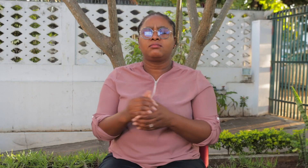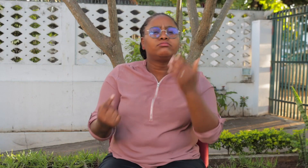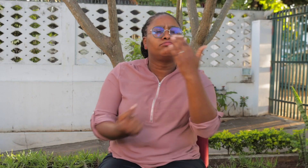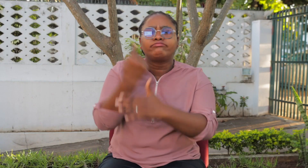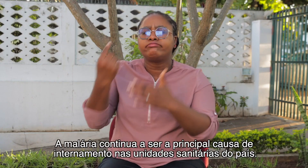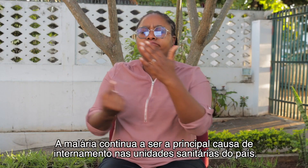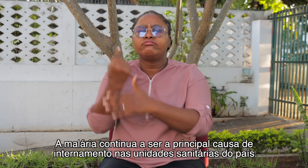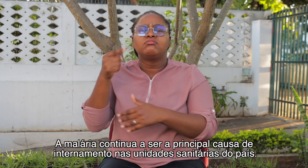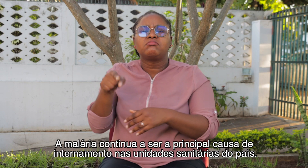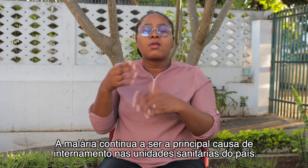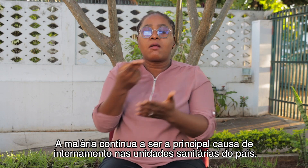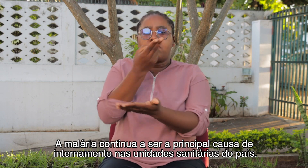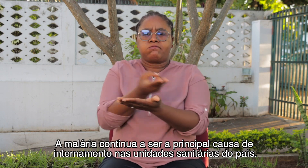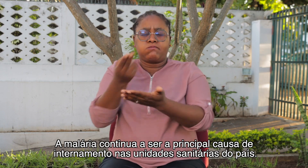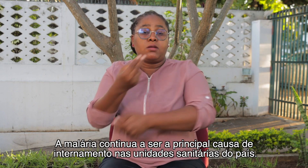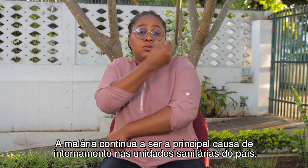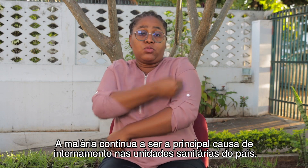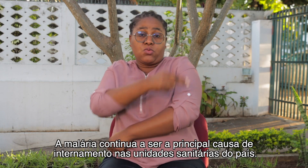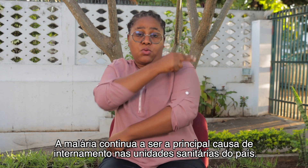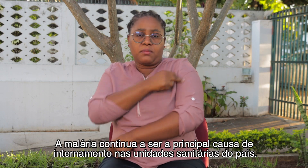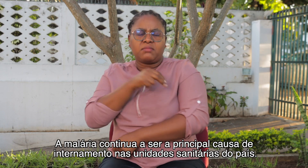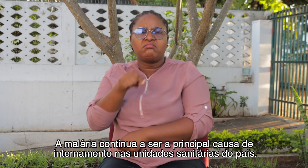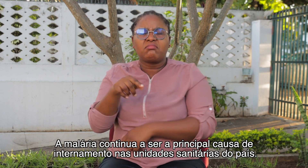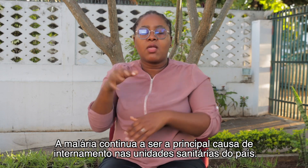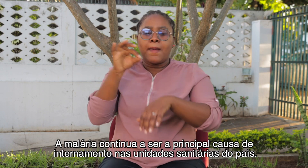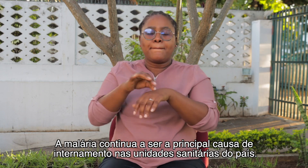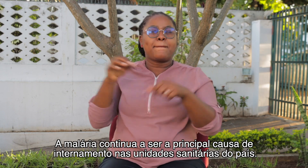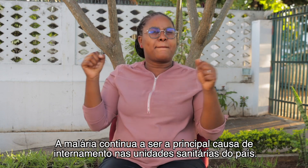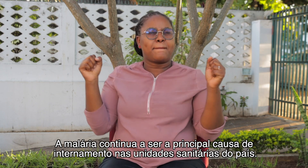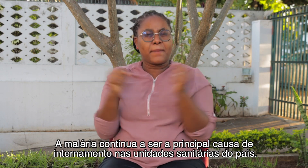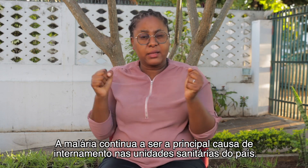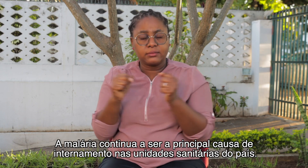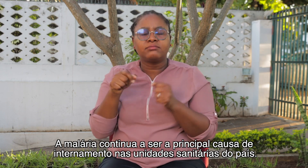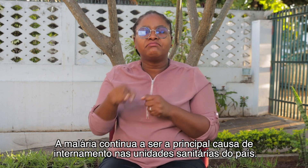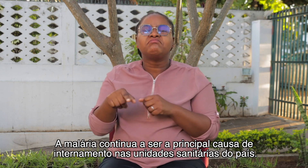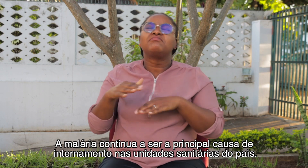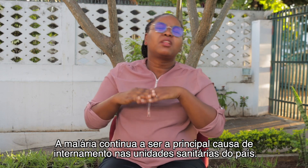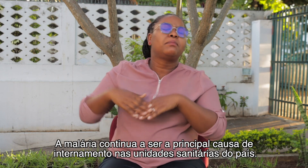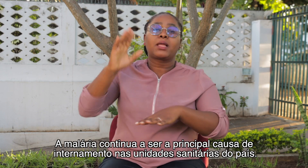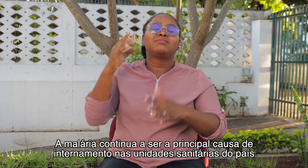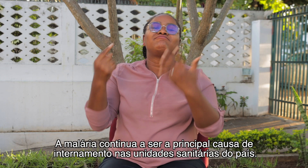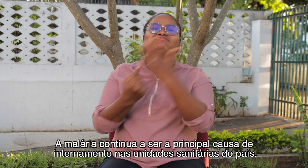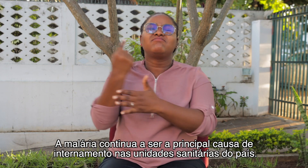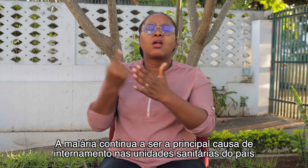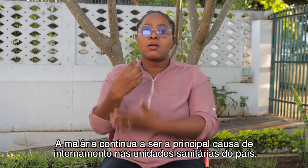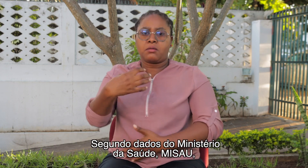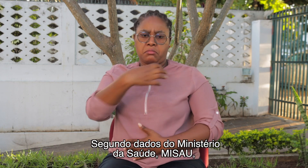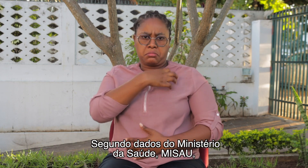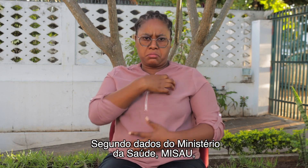A malária continua a ser a principal causa de internamento nas unidades sanitárias do país. Segundo dados